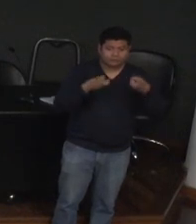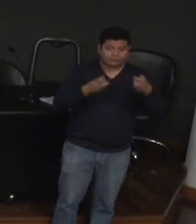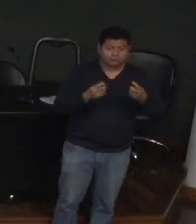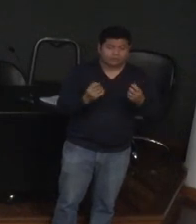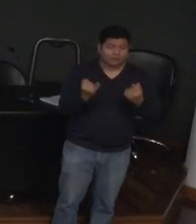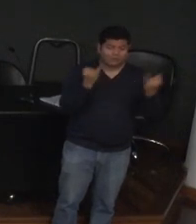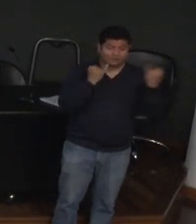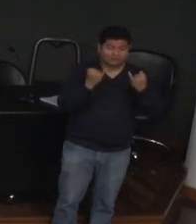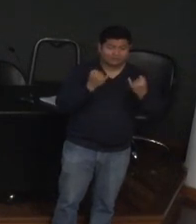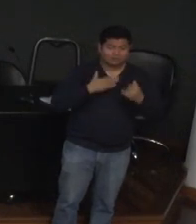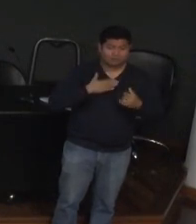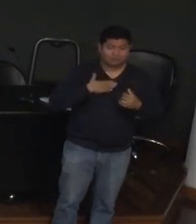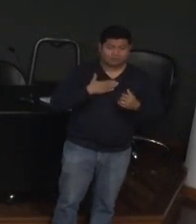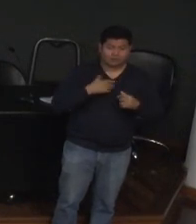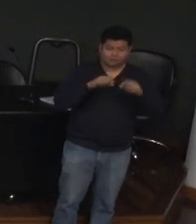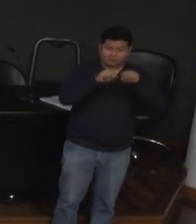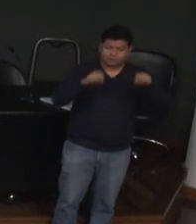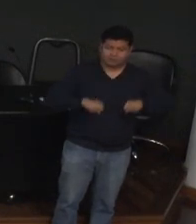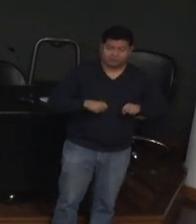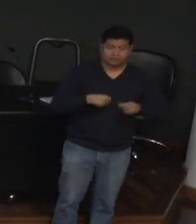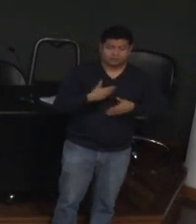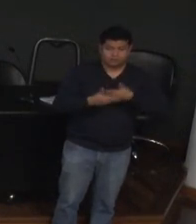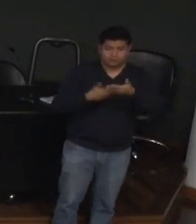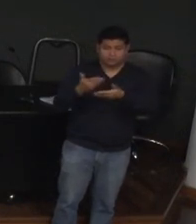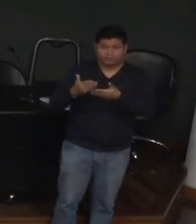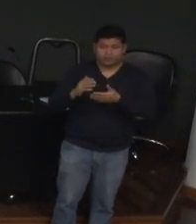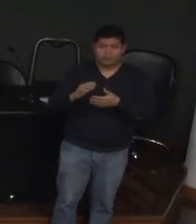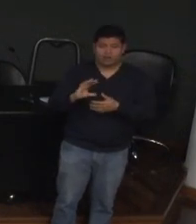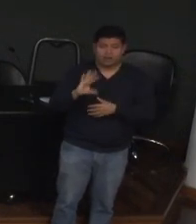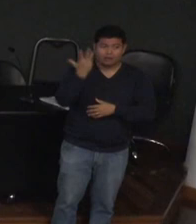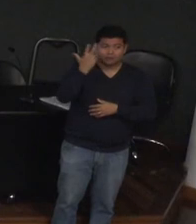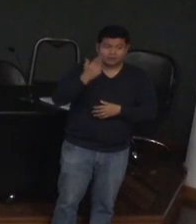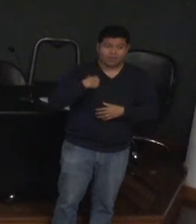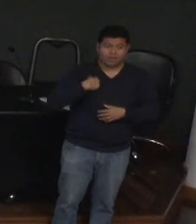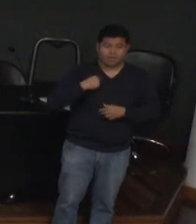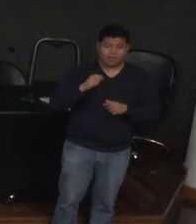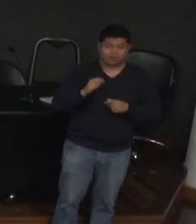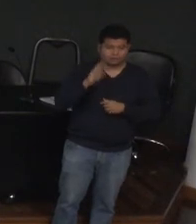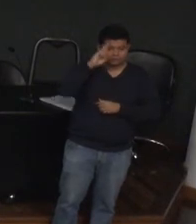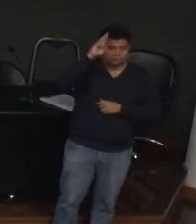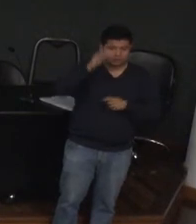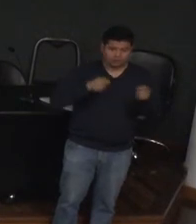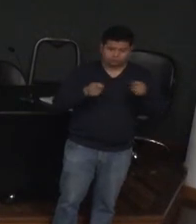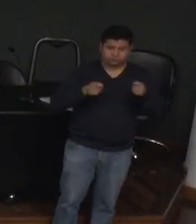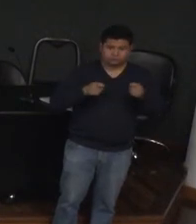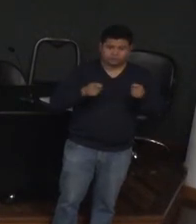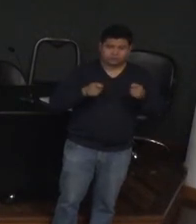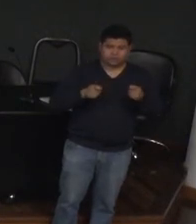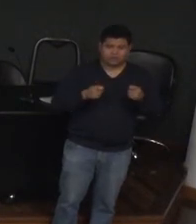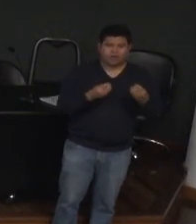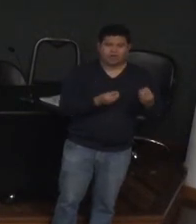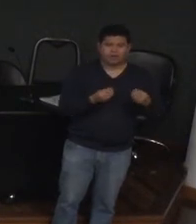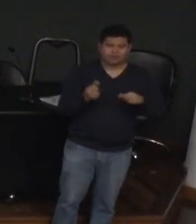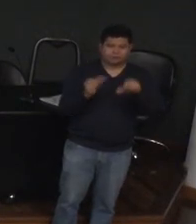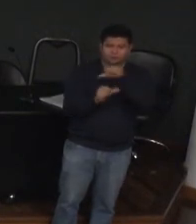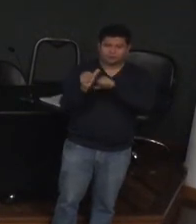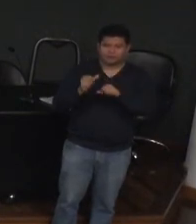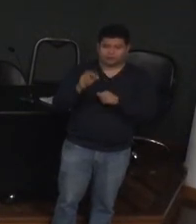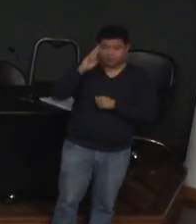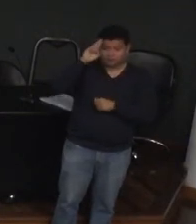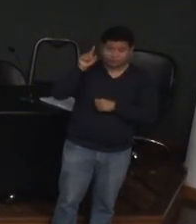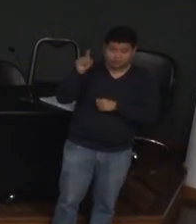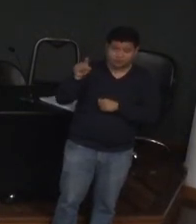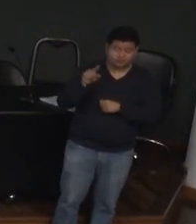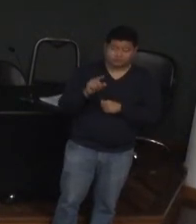sistema e do trâmite desse dado, mas o vazamento ocorreu quando eu estou como controlador. Então, eu não vou transferir esse risco. E também não tem